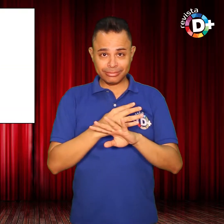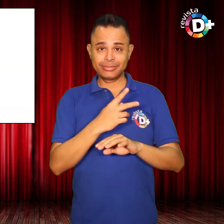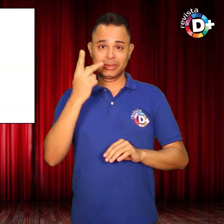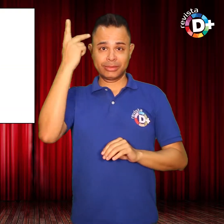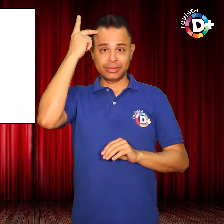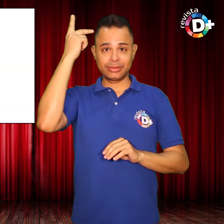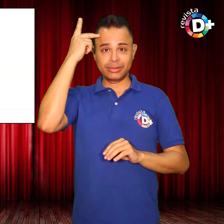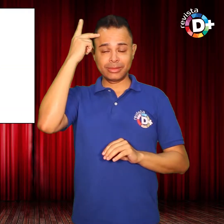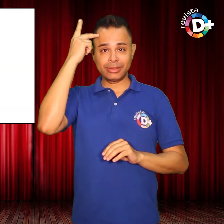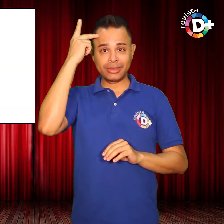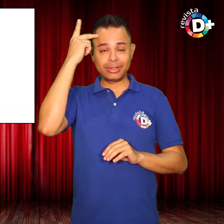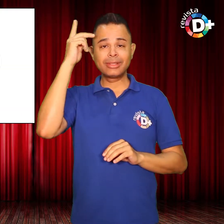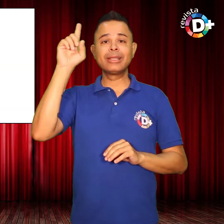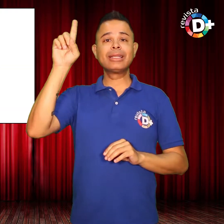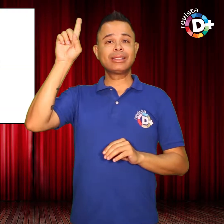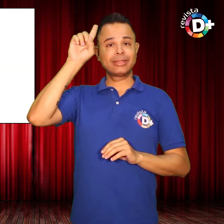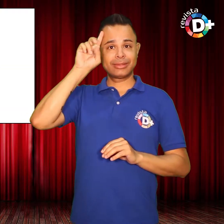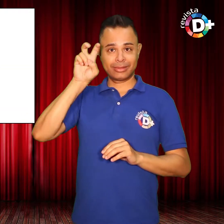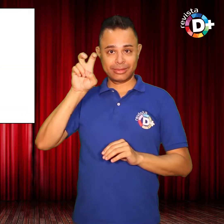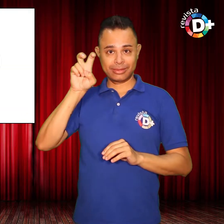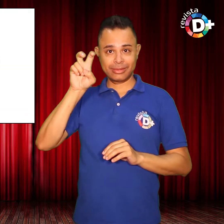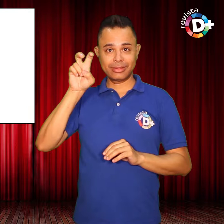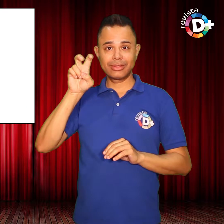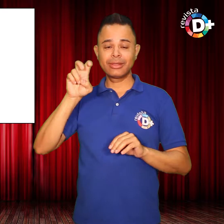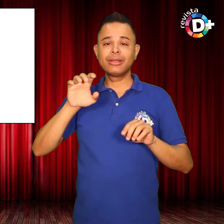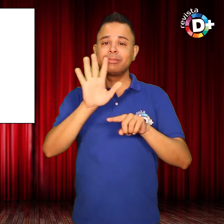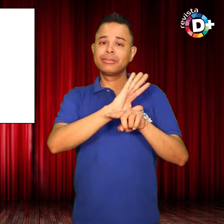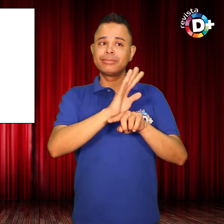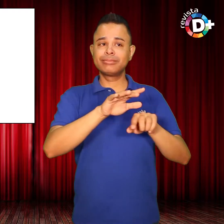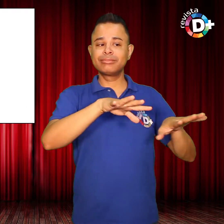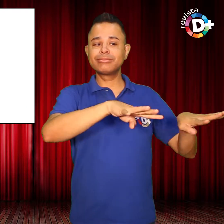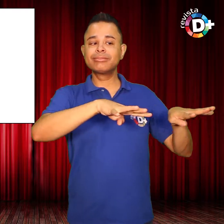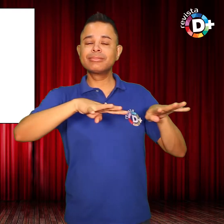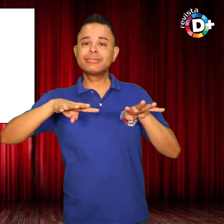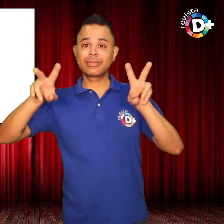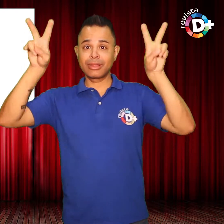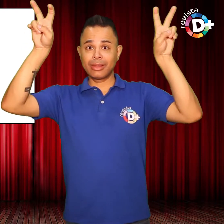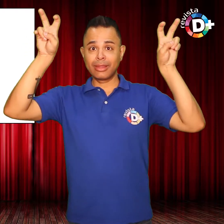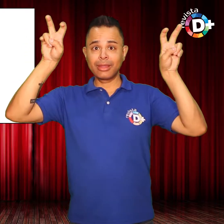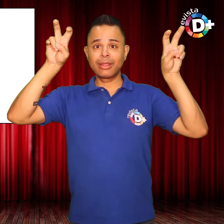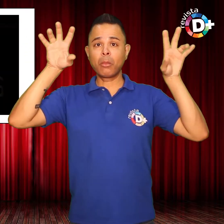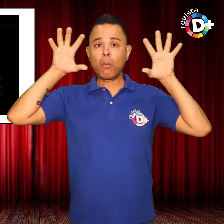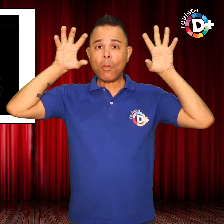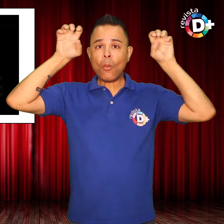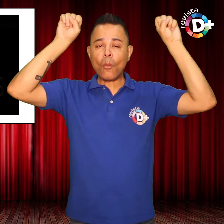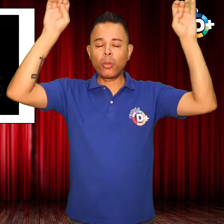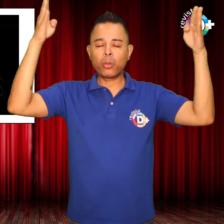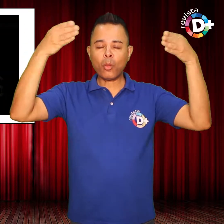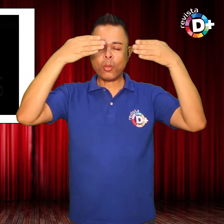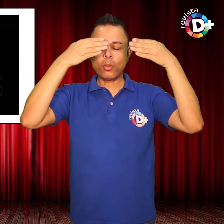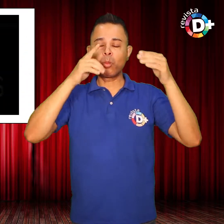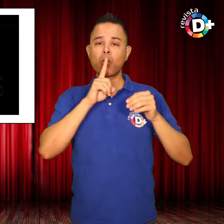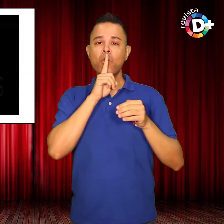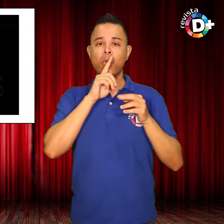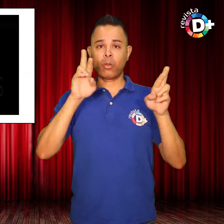terça feira dia 5 a revista demais foi conferir a exibição do filme de escuros e silêncios